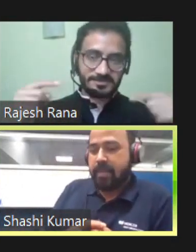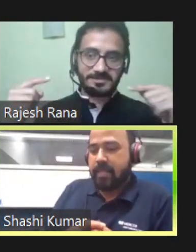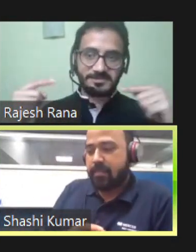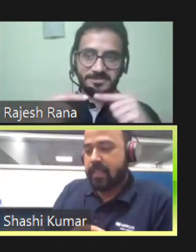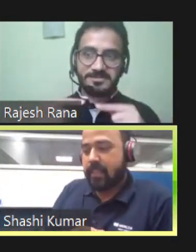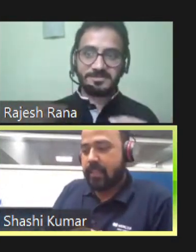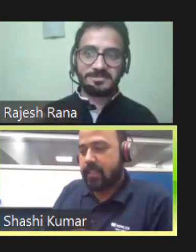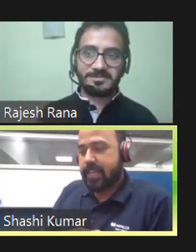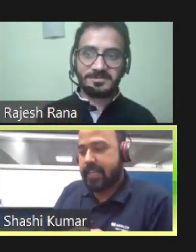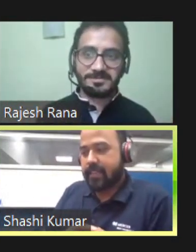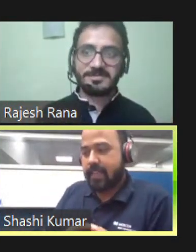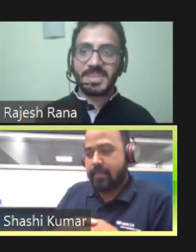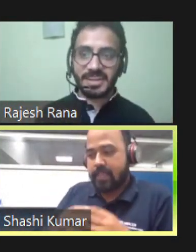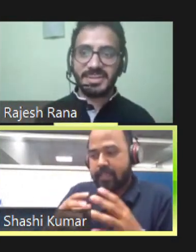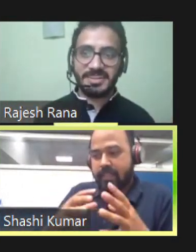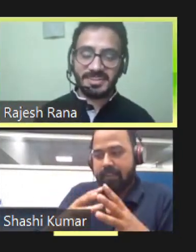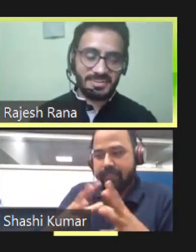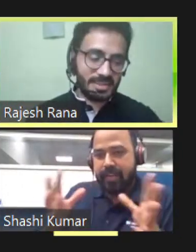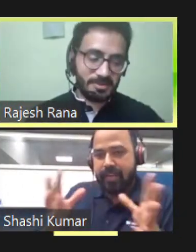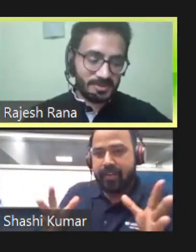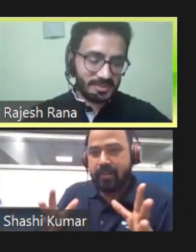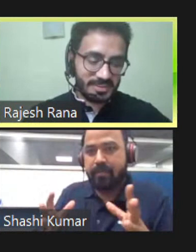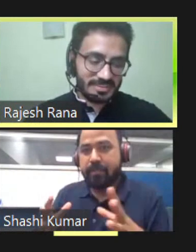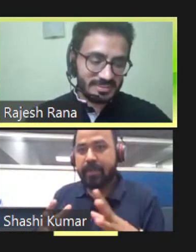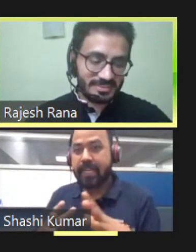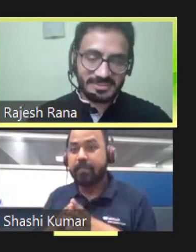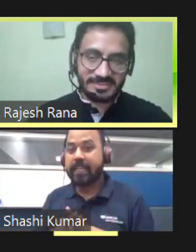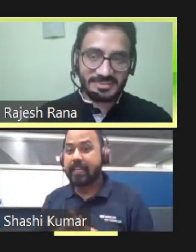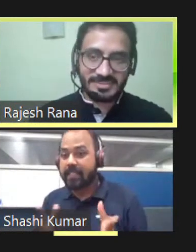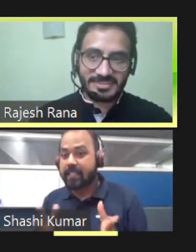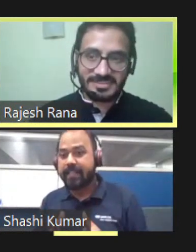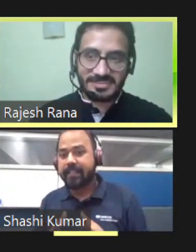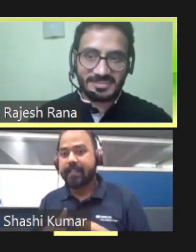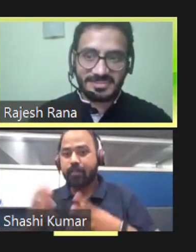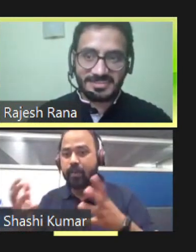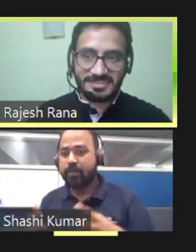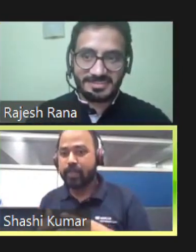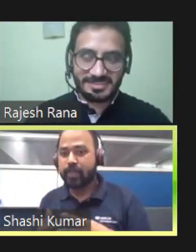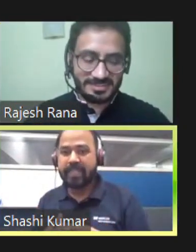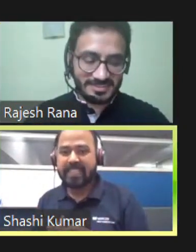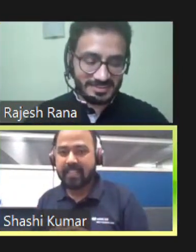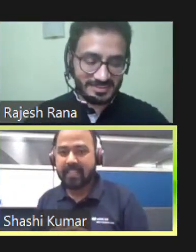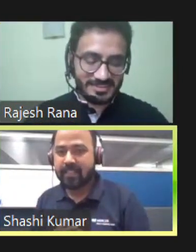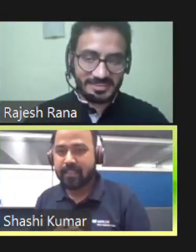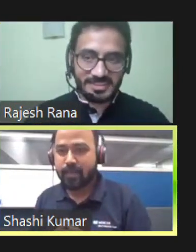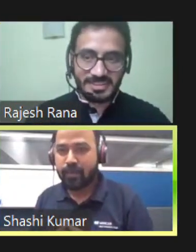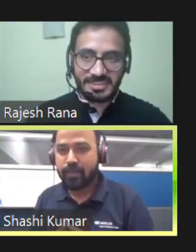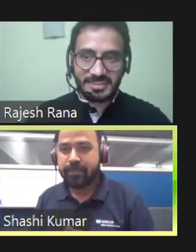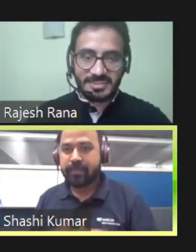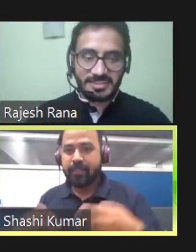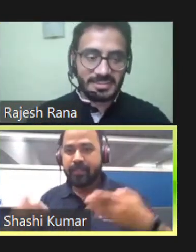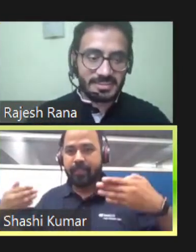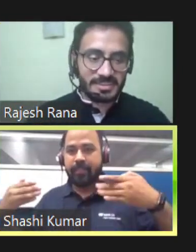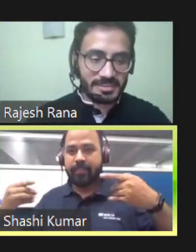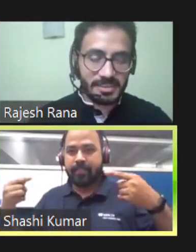राजेश आप आंसर मत करना, गाइस आई एम आस्किंग एवरीवन, मैंने अभी क्या साइन किया वो आप मुझे प्लीज आंसर कर दो।